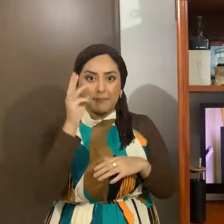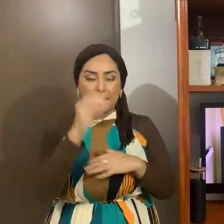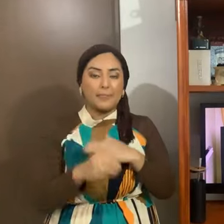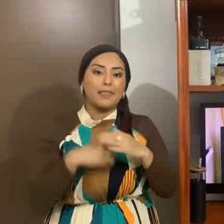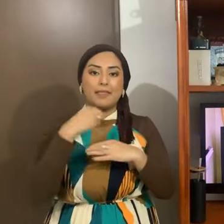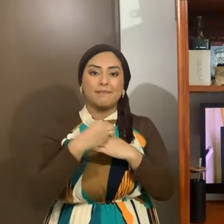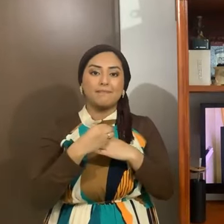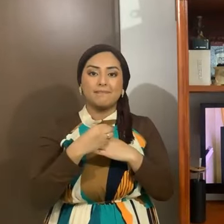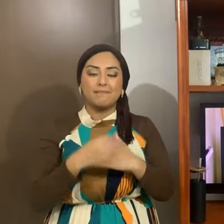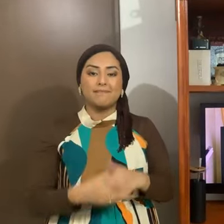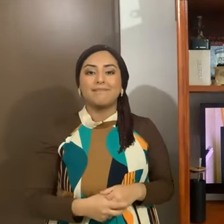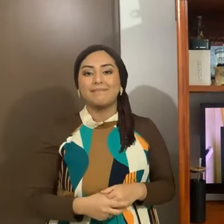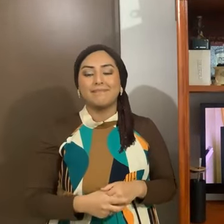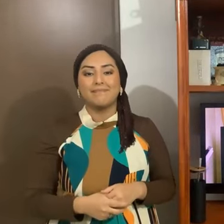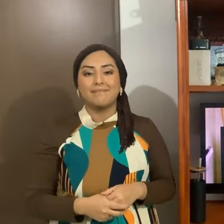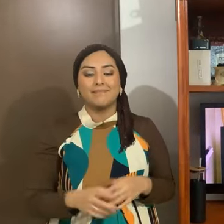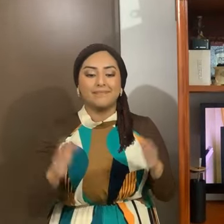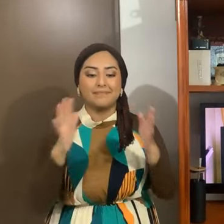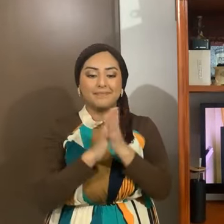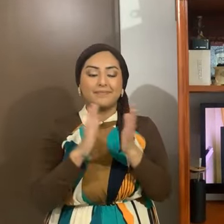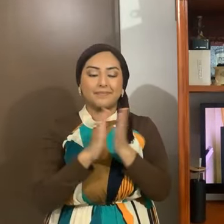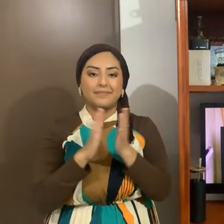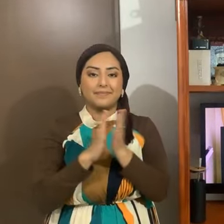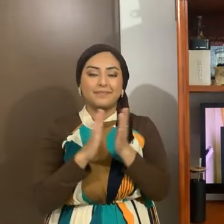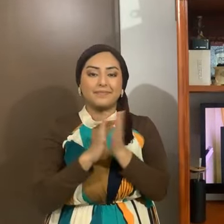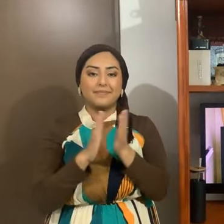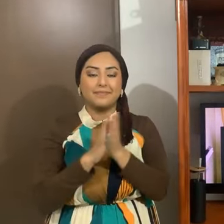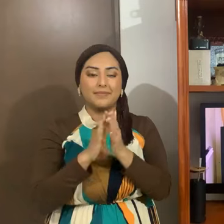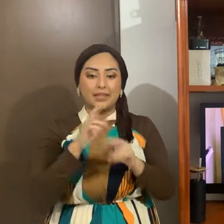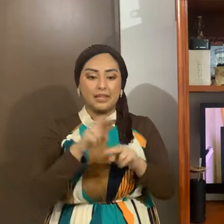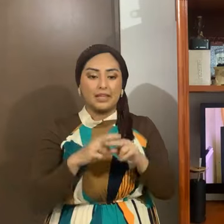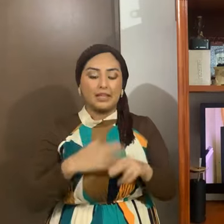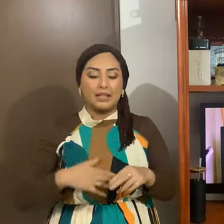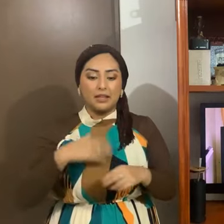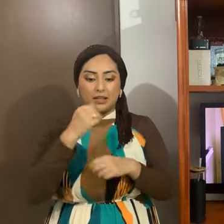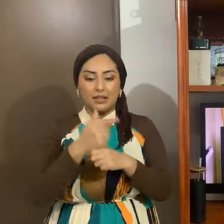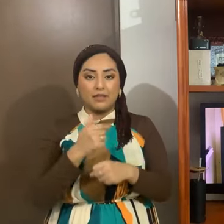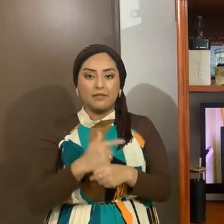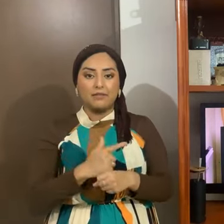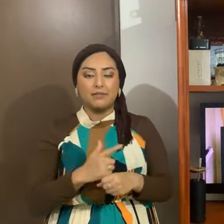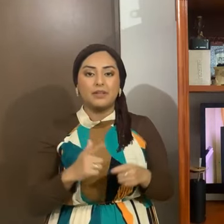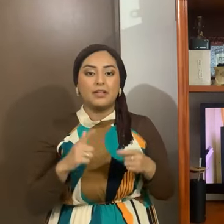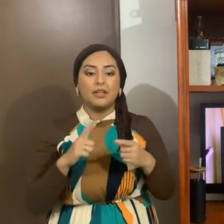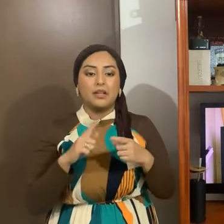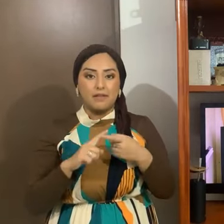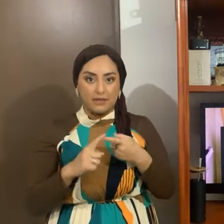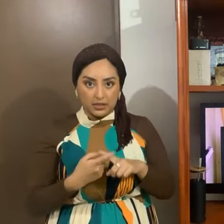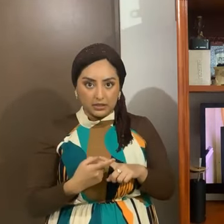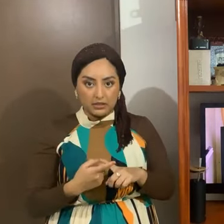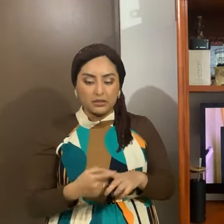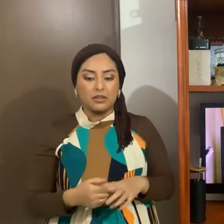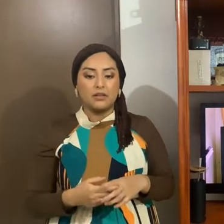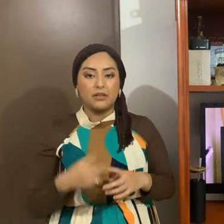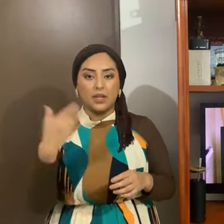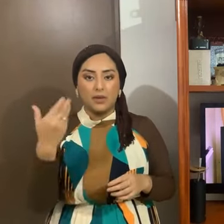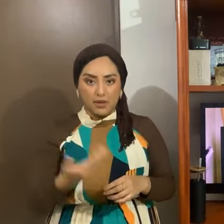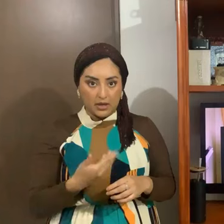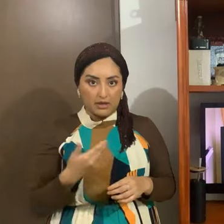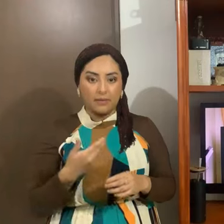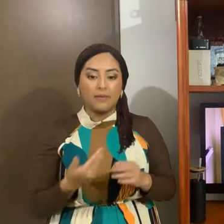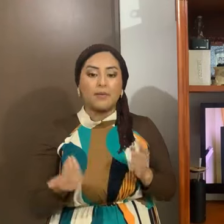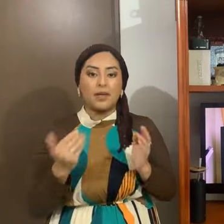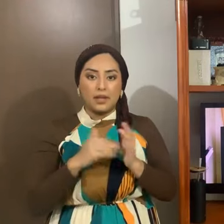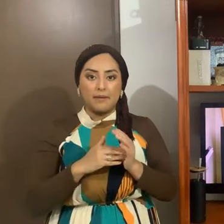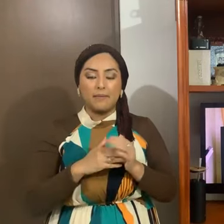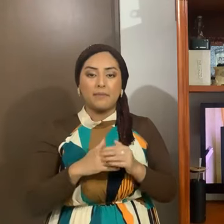HaMashiach, Omen, Omen, aleluya. Tomen asiento, amados hermanos, amigos y amigas, bienvenidos una vez